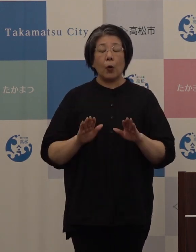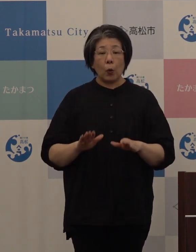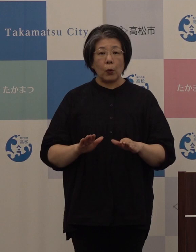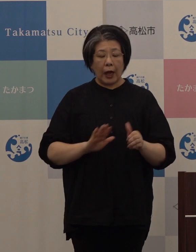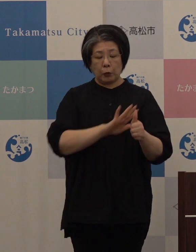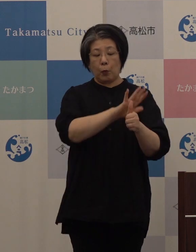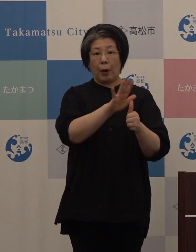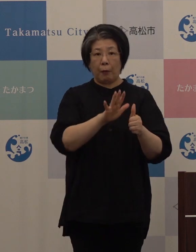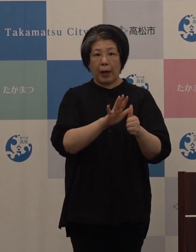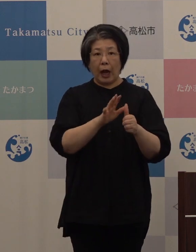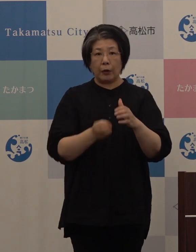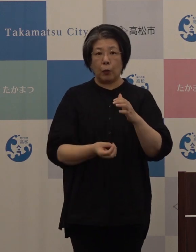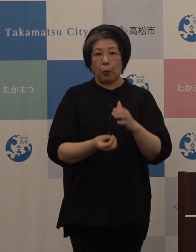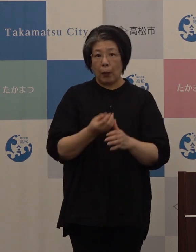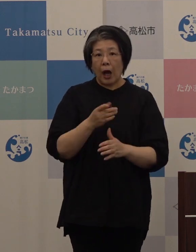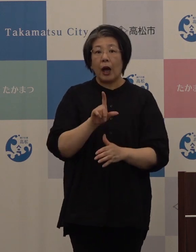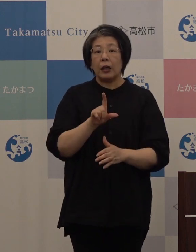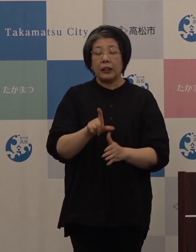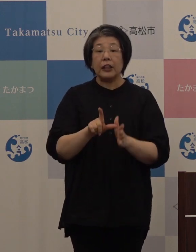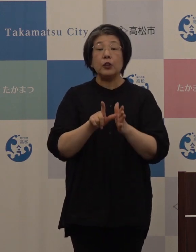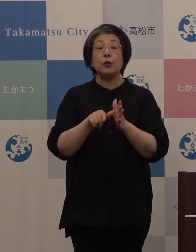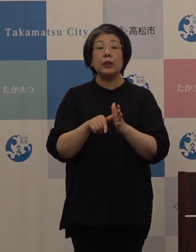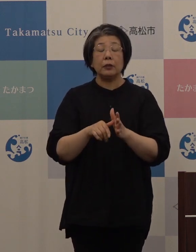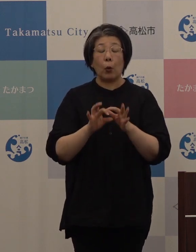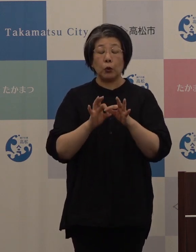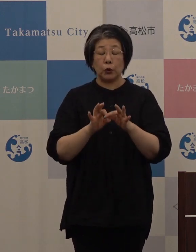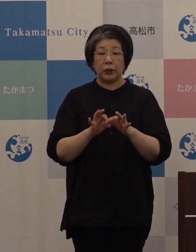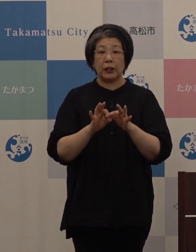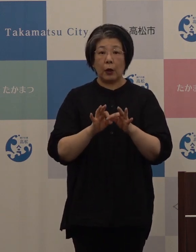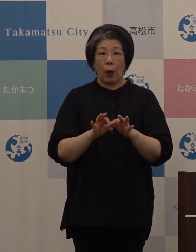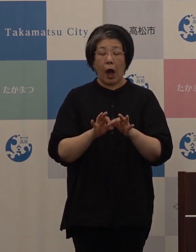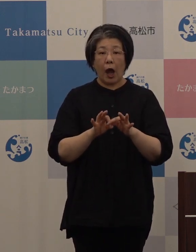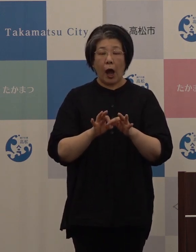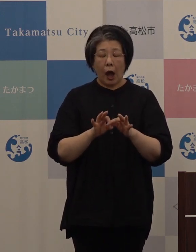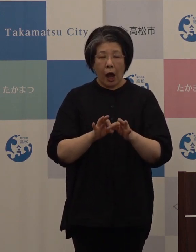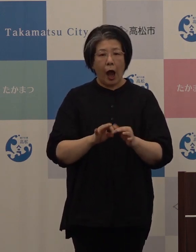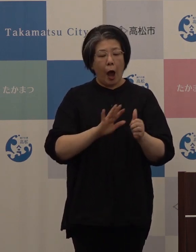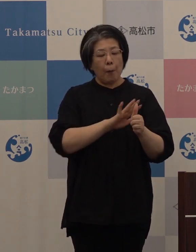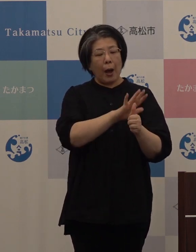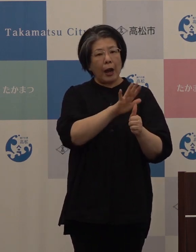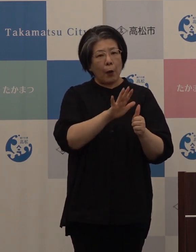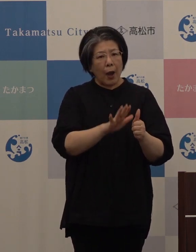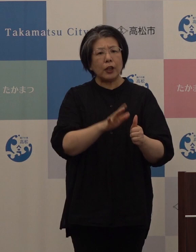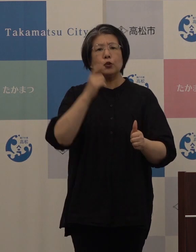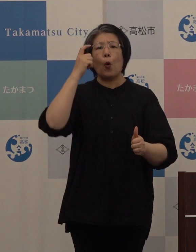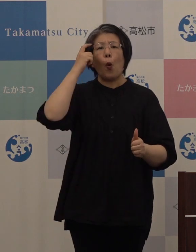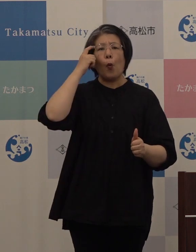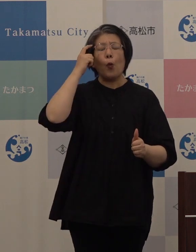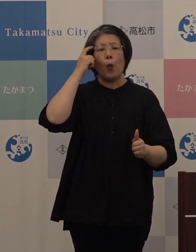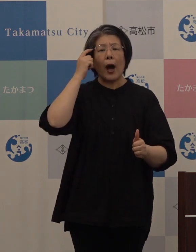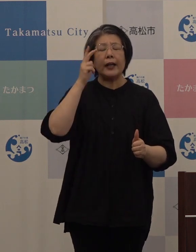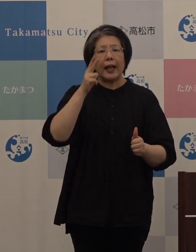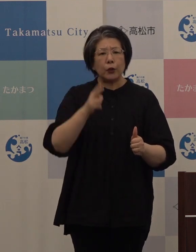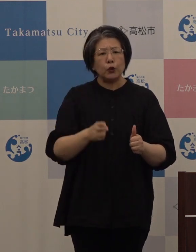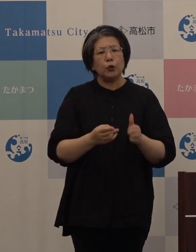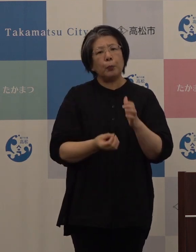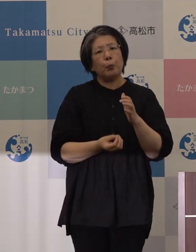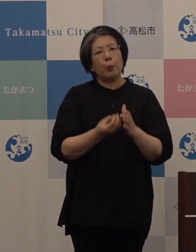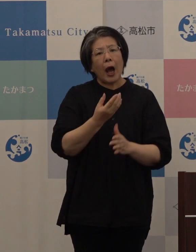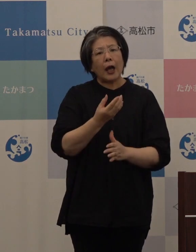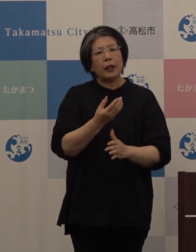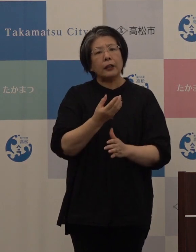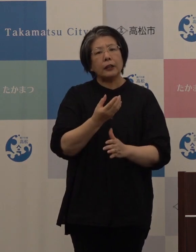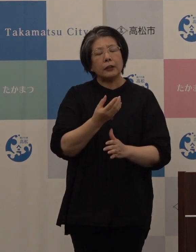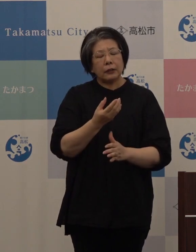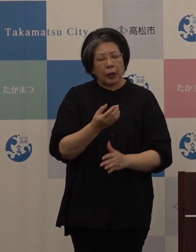の見解もつけておりますけれども、パワーハラスメントと思われる事案であるというふうに認識